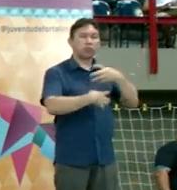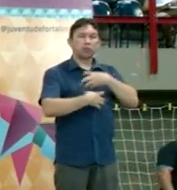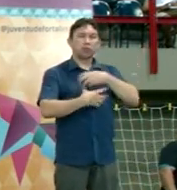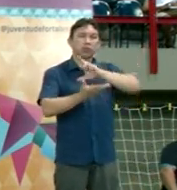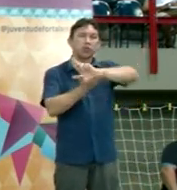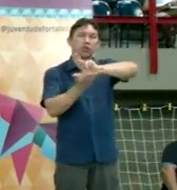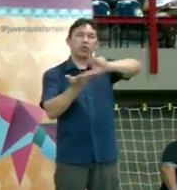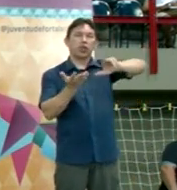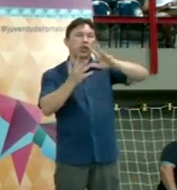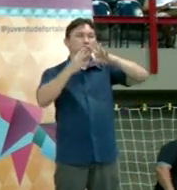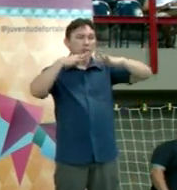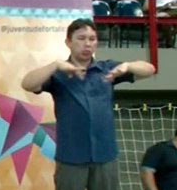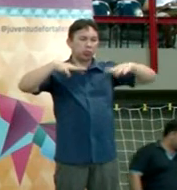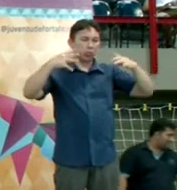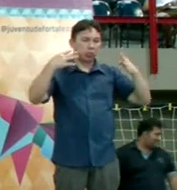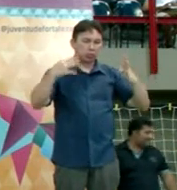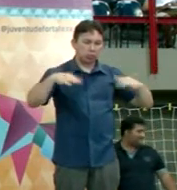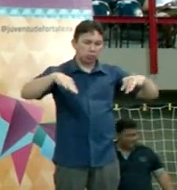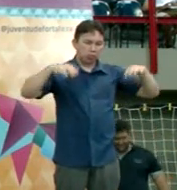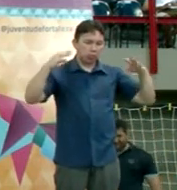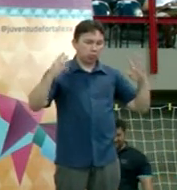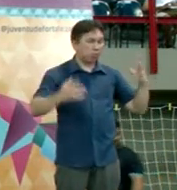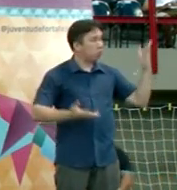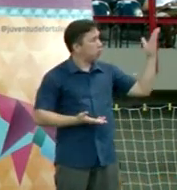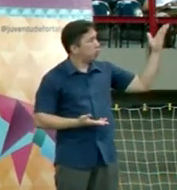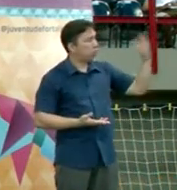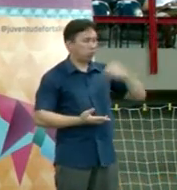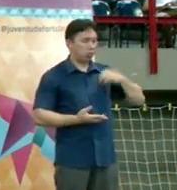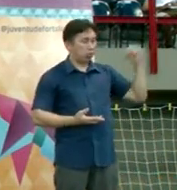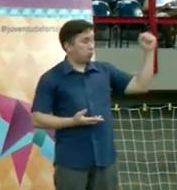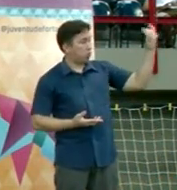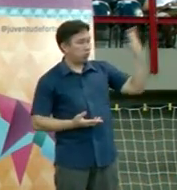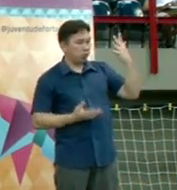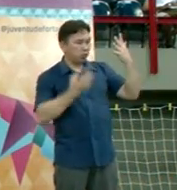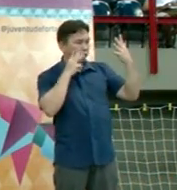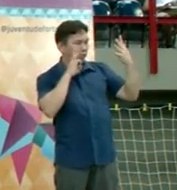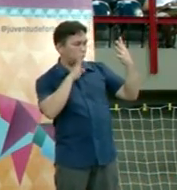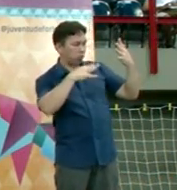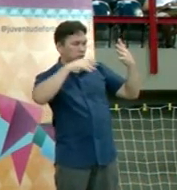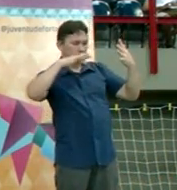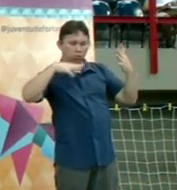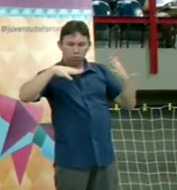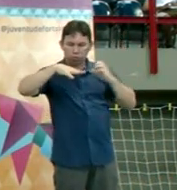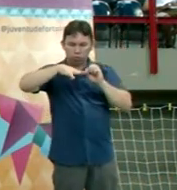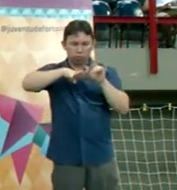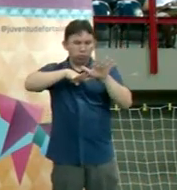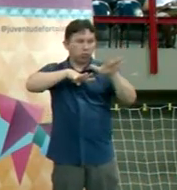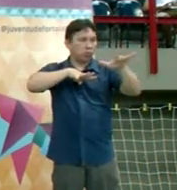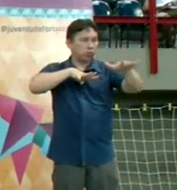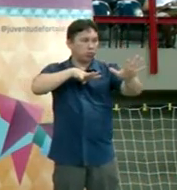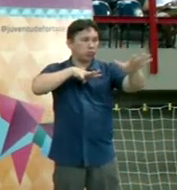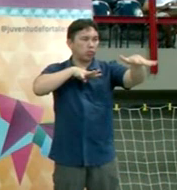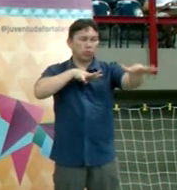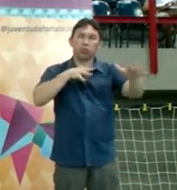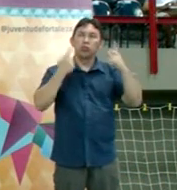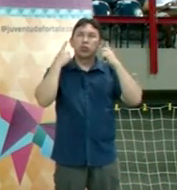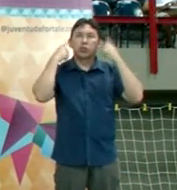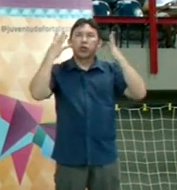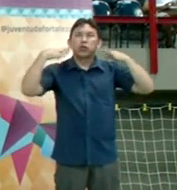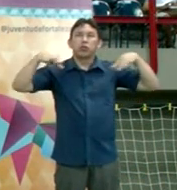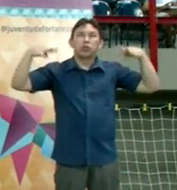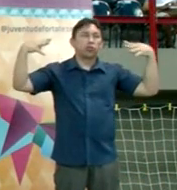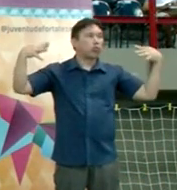de uma série de ondas. Eu dependo de ondas luminosas para conseguir enxergar os slides, eu dependo de ondas sonoras para